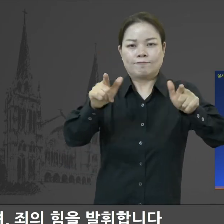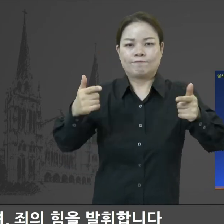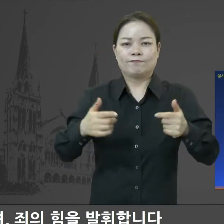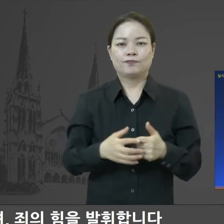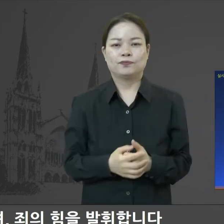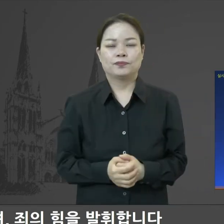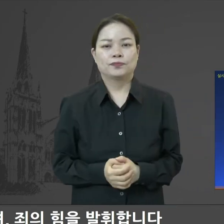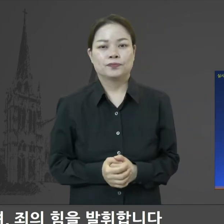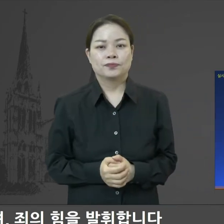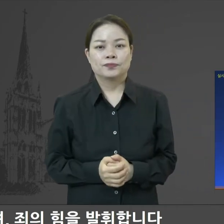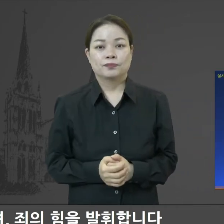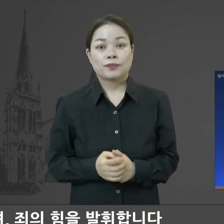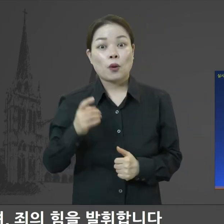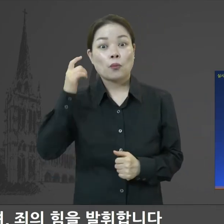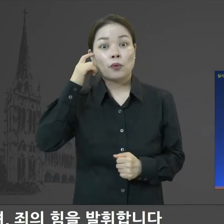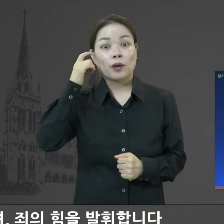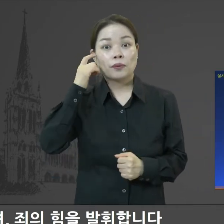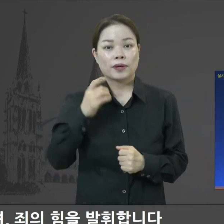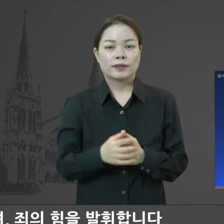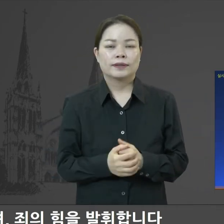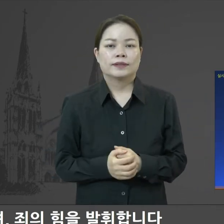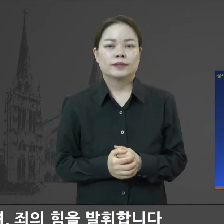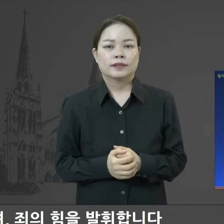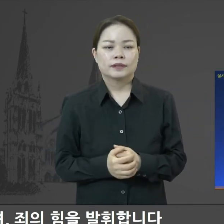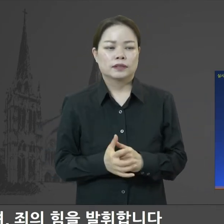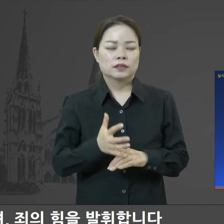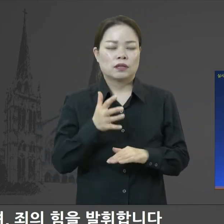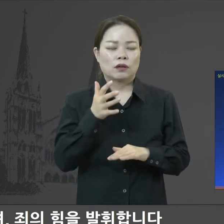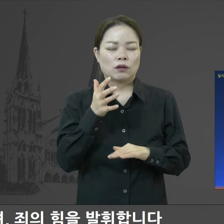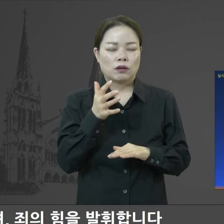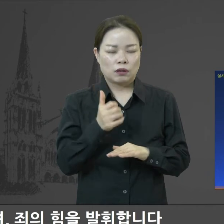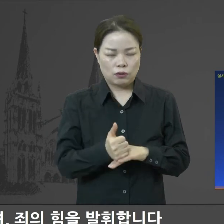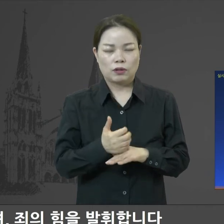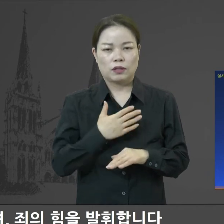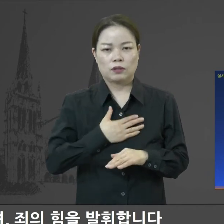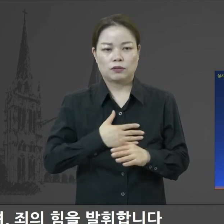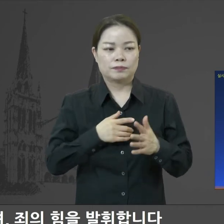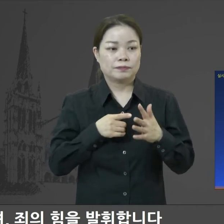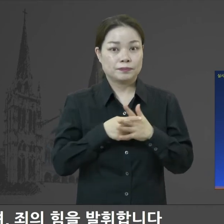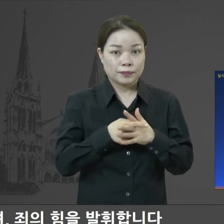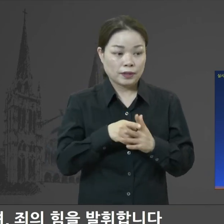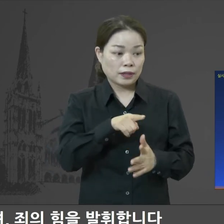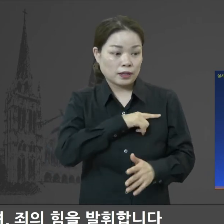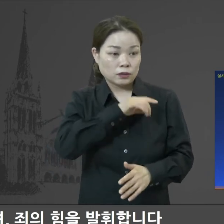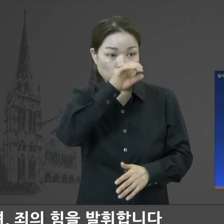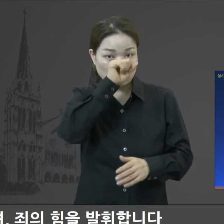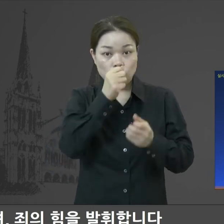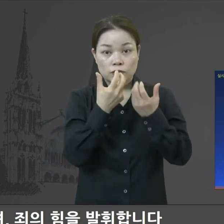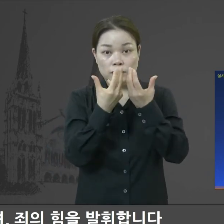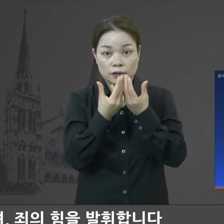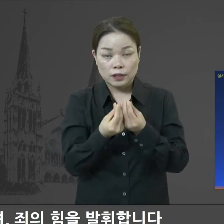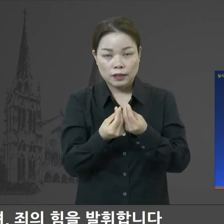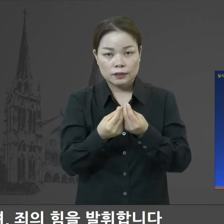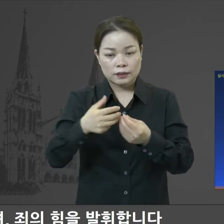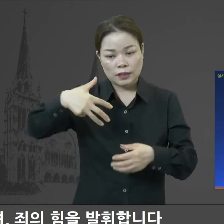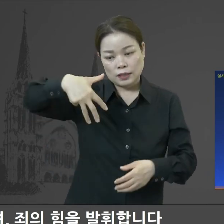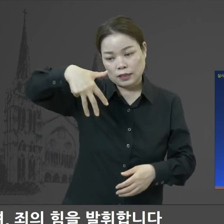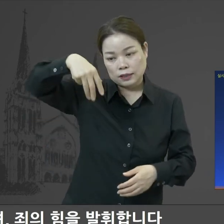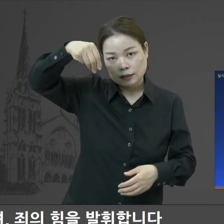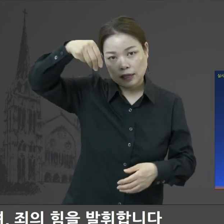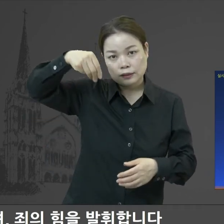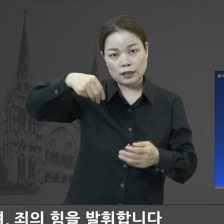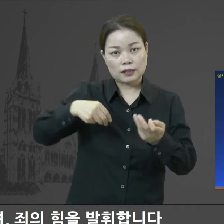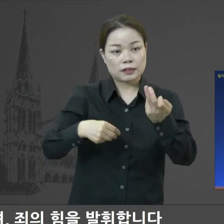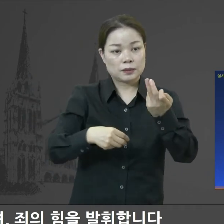않습니다. 왜 그렇습니까? 그 결과를 알기 때문이죠. 가장 좋은 예가 창세기 13장에